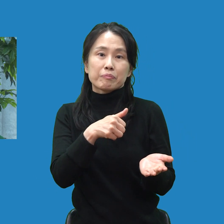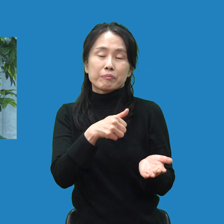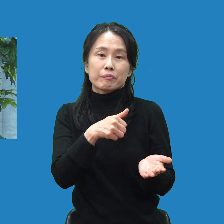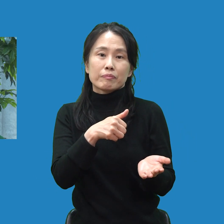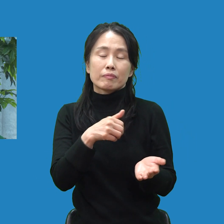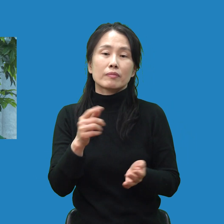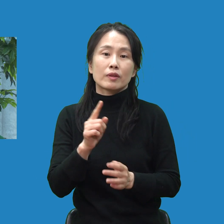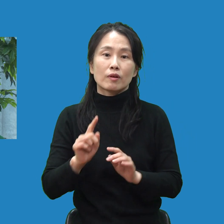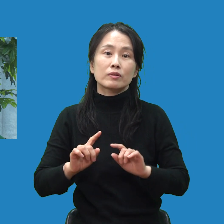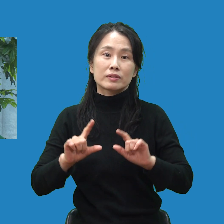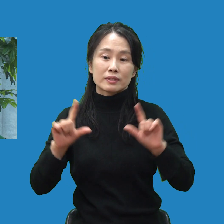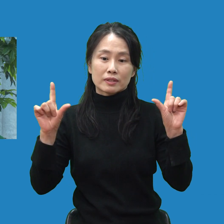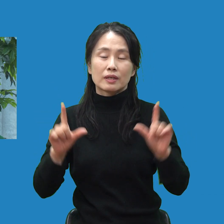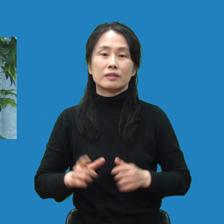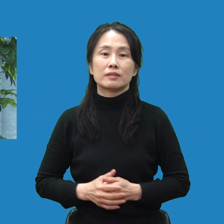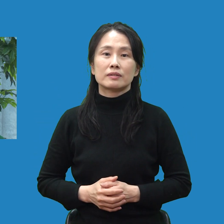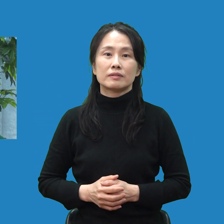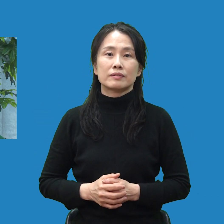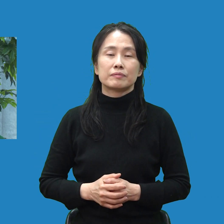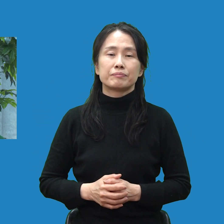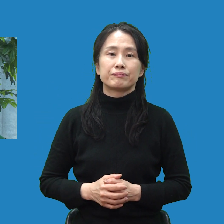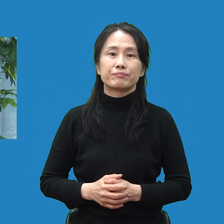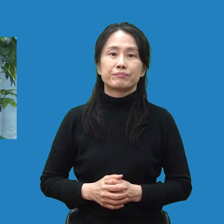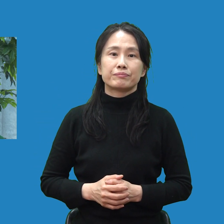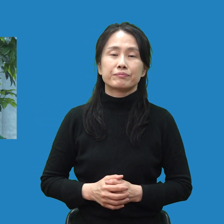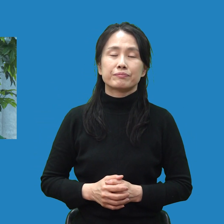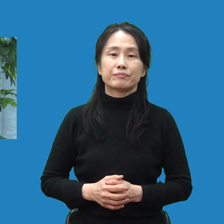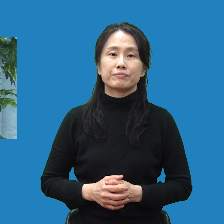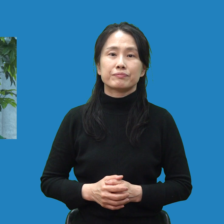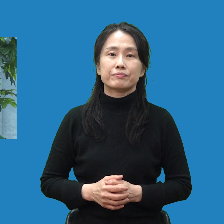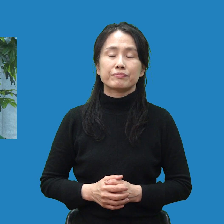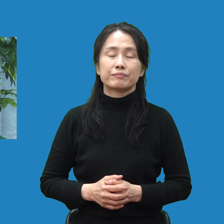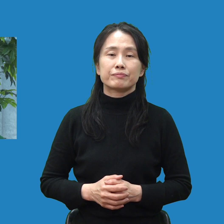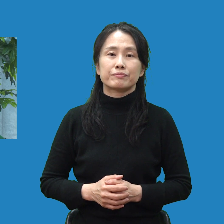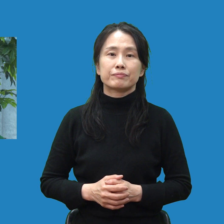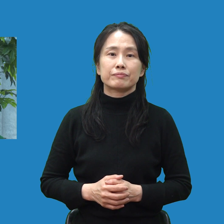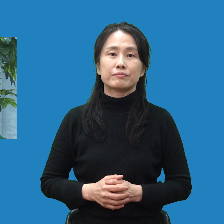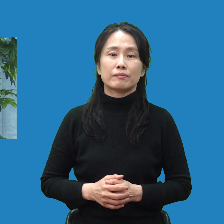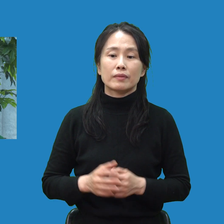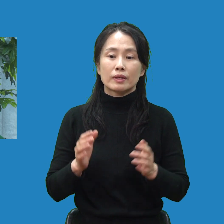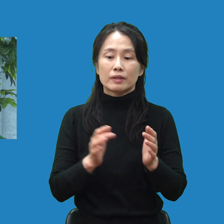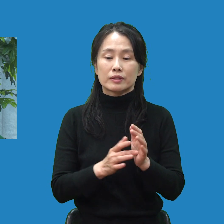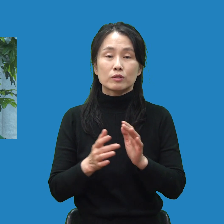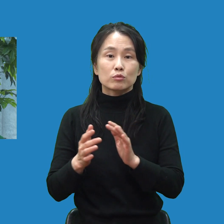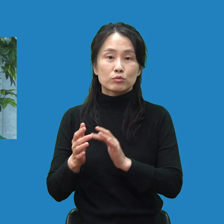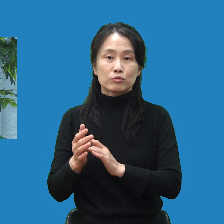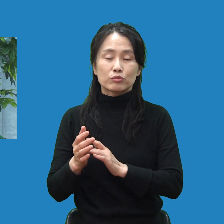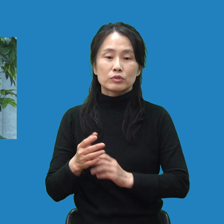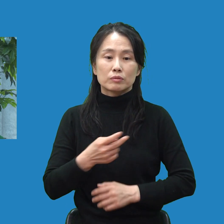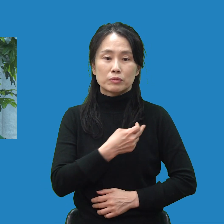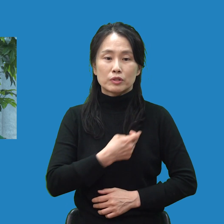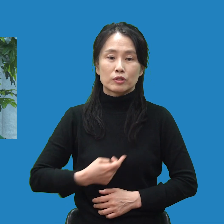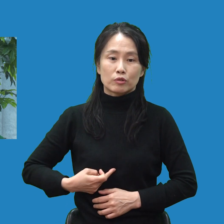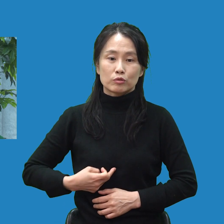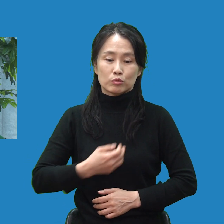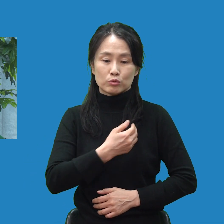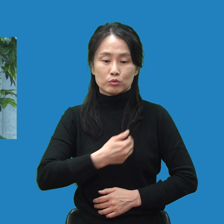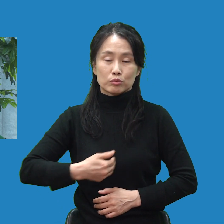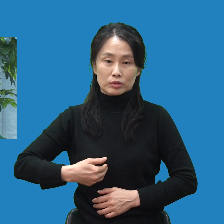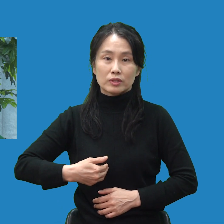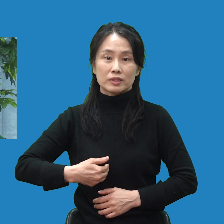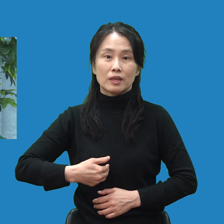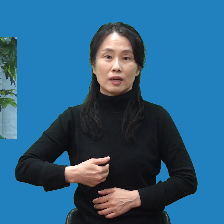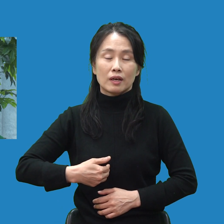어느 날이었습니다. 하루는 예수님께서 12 제자들을